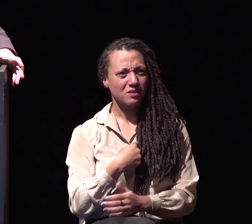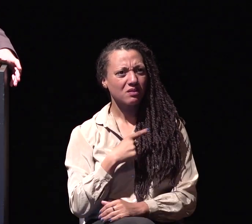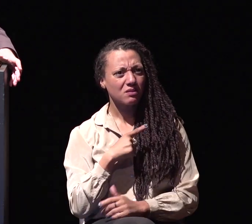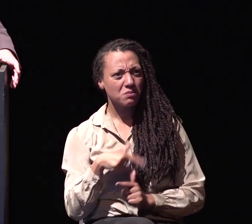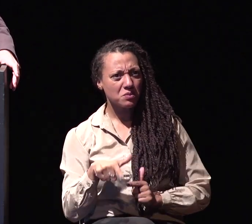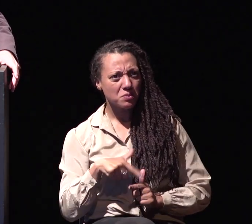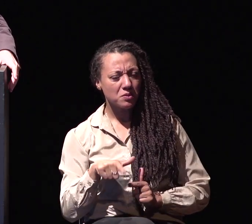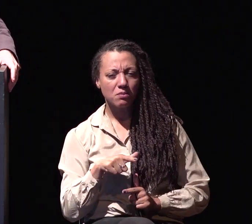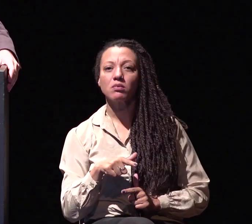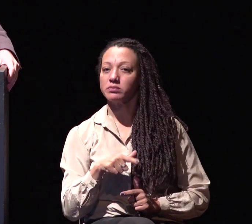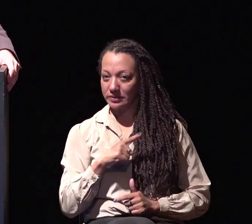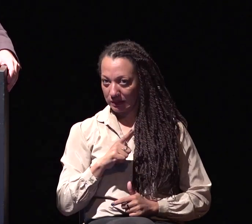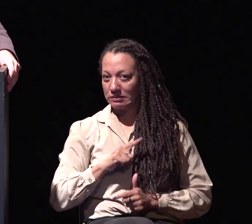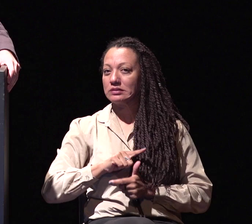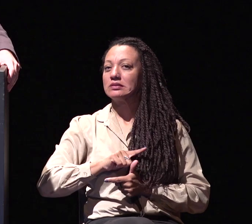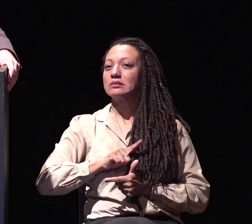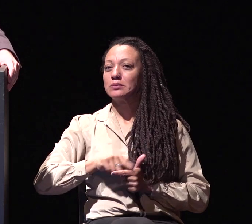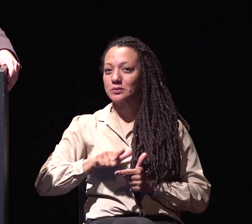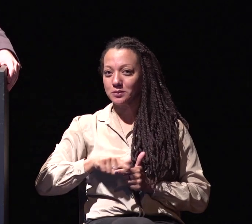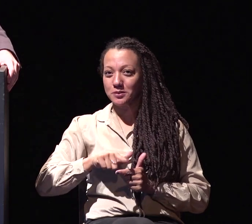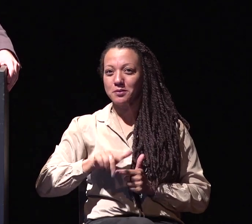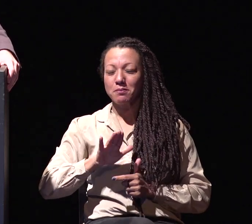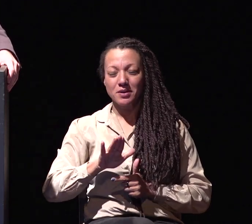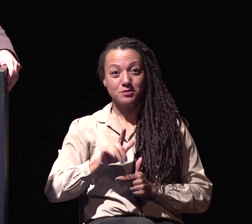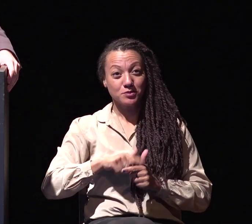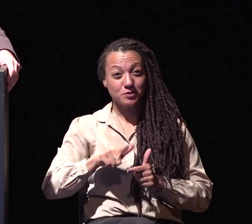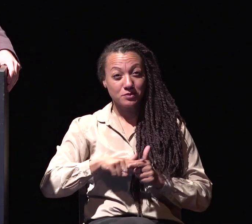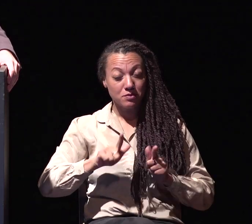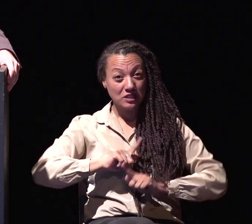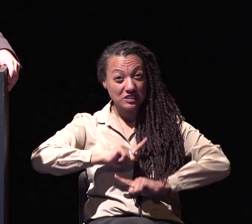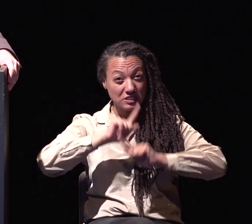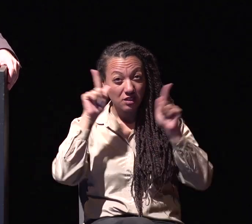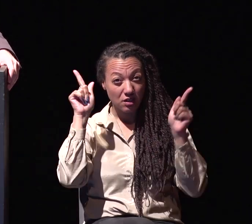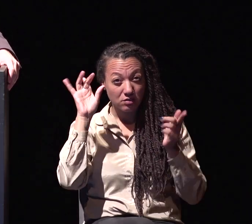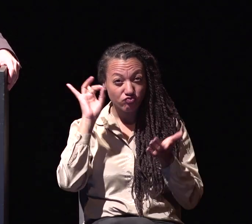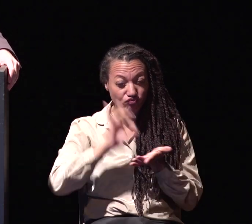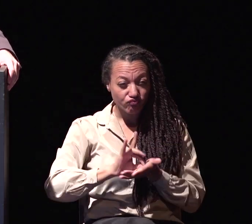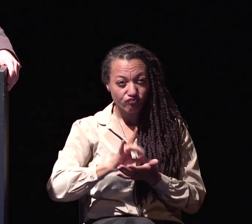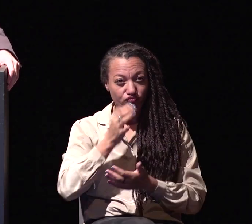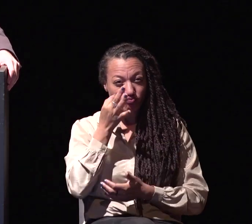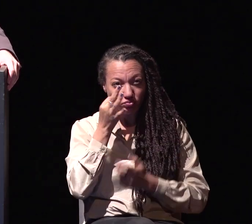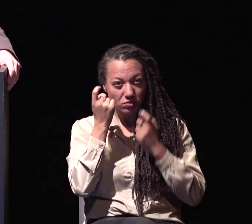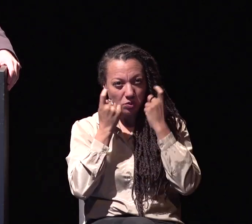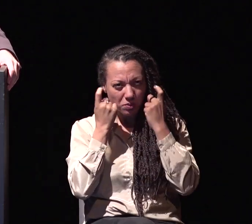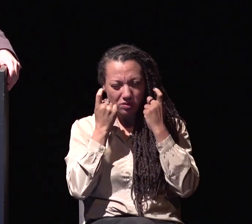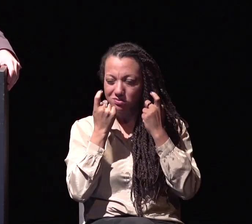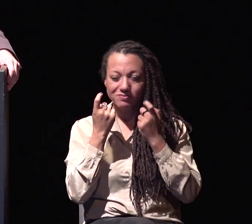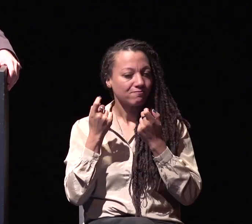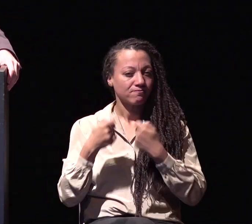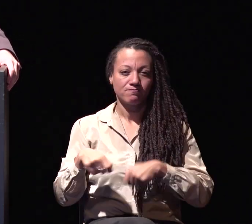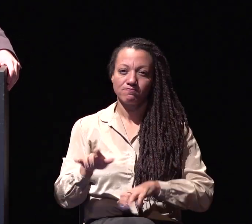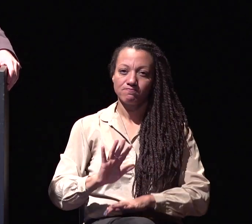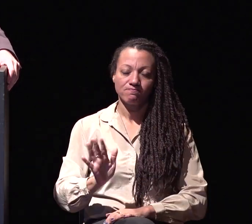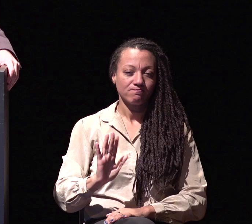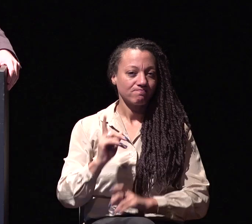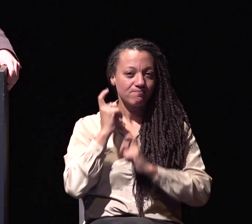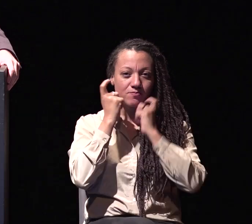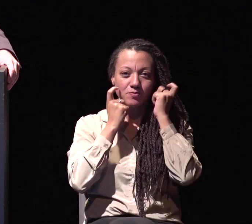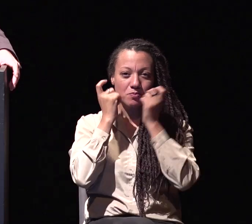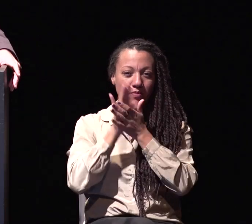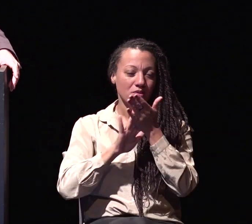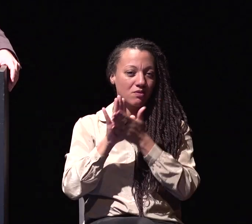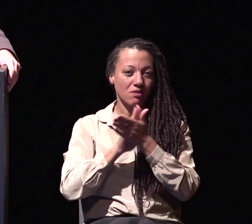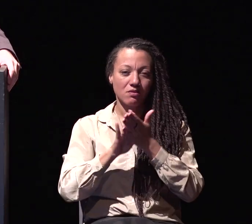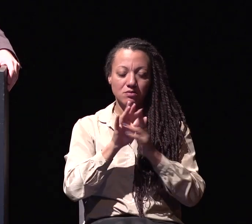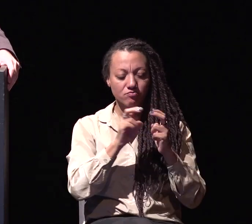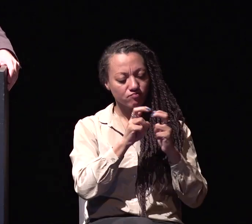tem algum problema? Tem um monte de problema, mas algum problema real, algum problema para se preocupar? Nenhum problema para se preocupar, muito pelo contrário, o